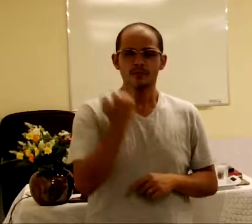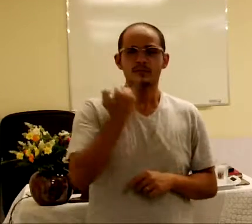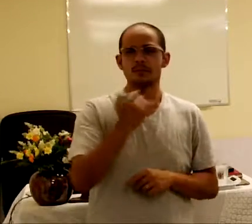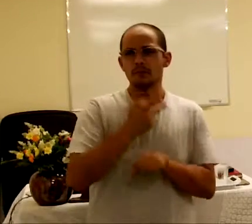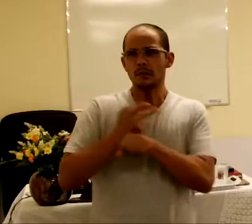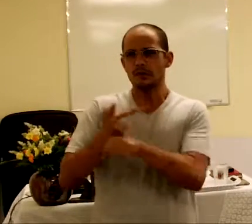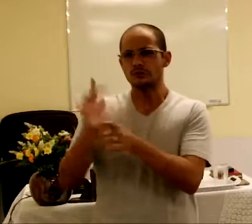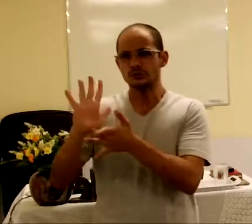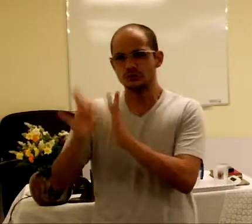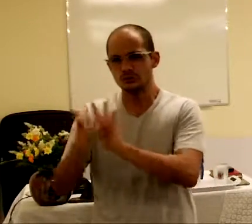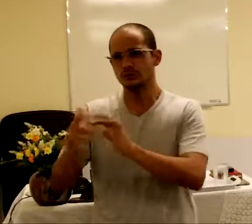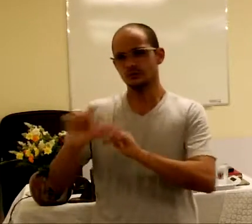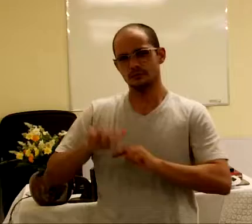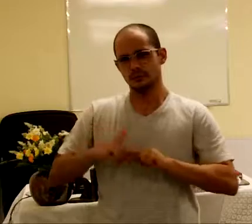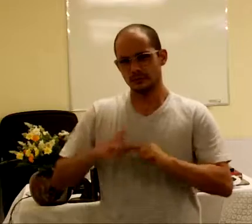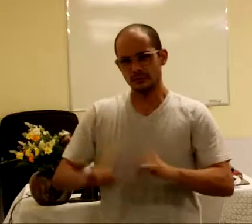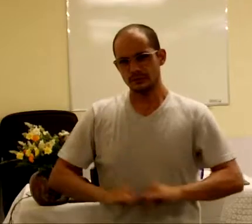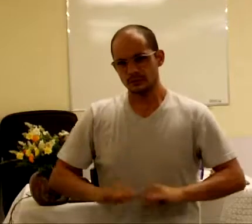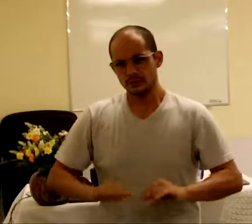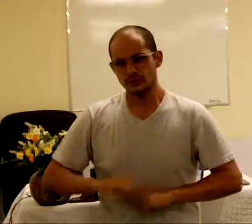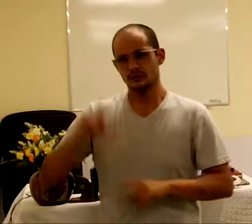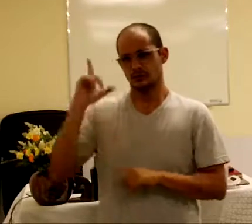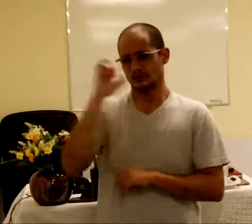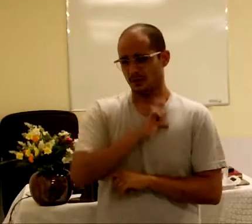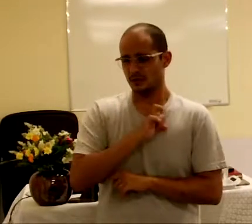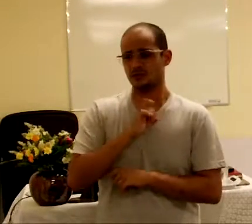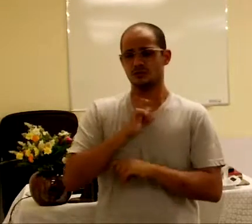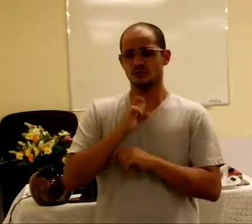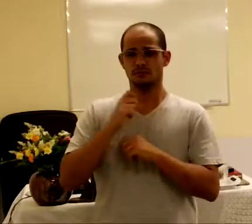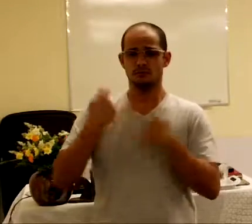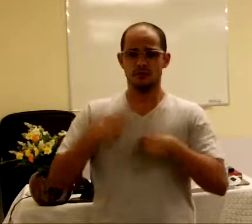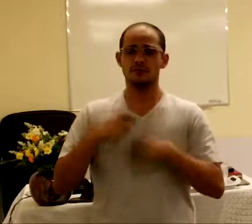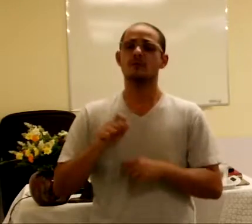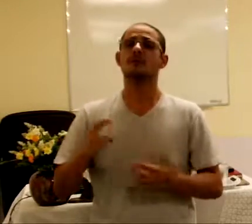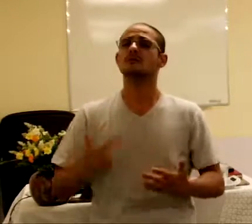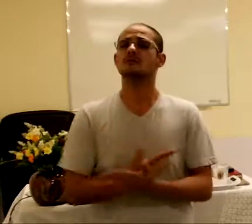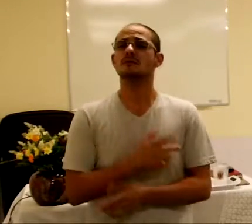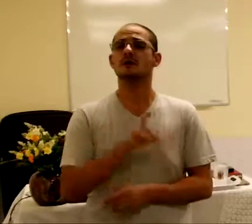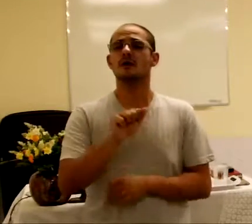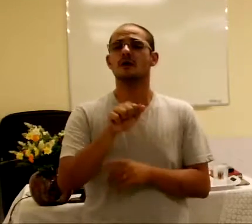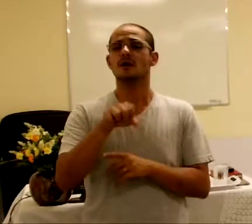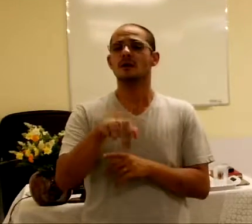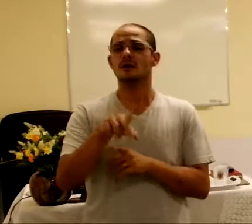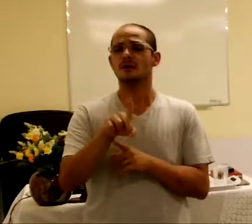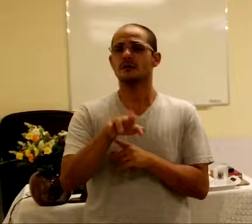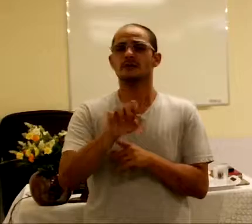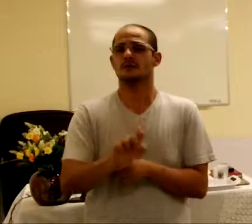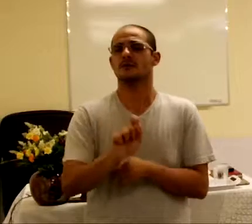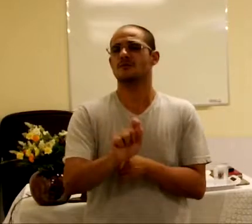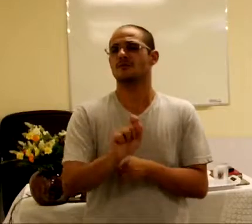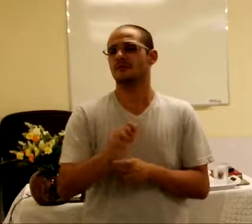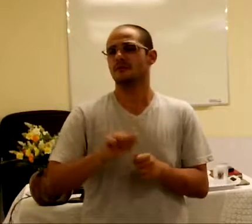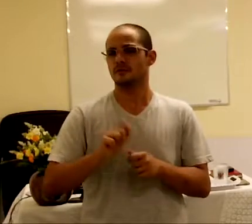desespero, na agonia, na aflição, pedindo socorro, e chegavam até André. E André, o que André fazia? André não tinha palavra, André não tinha